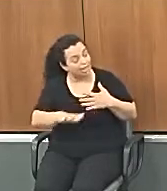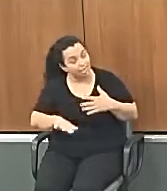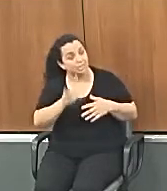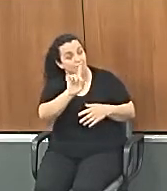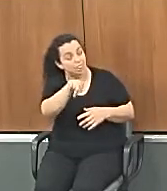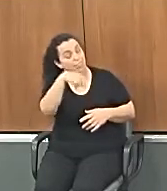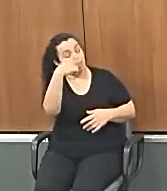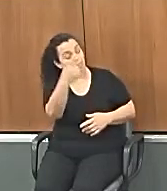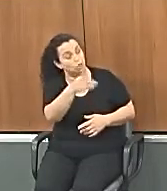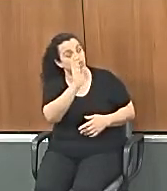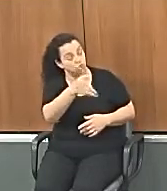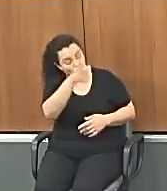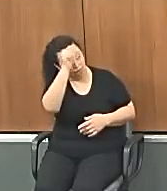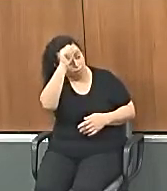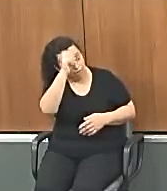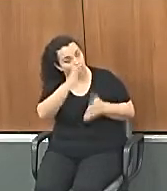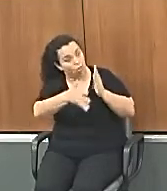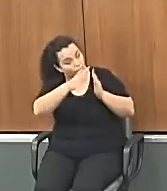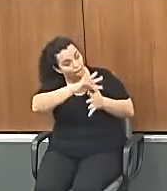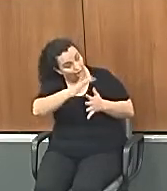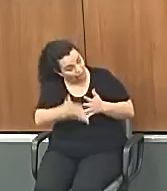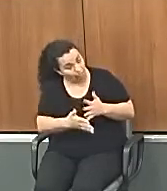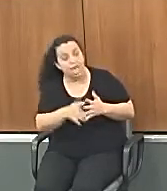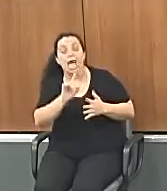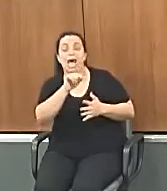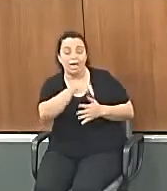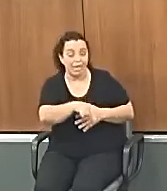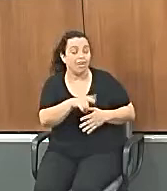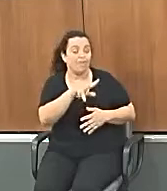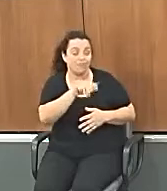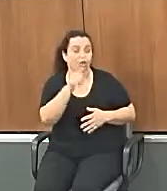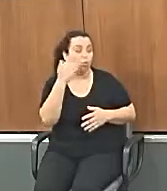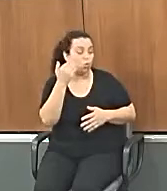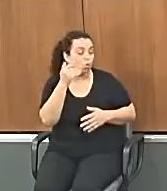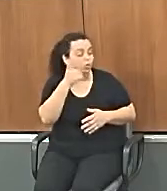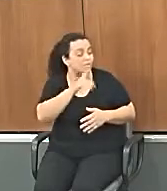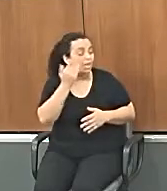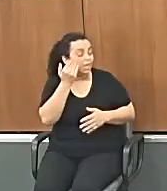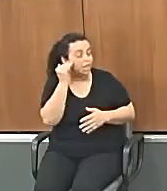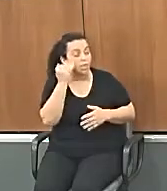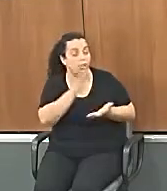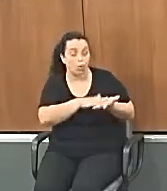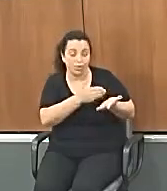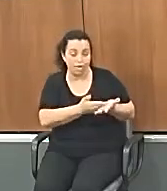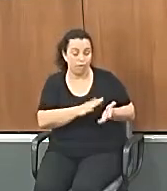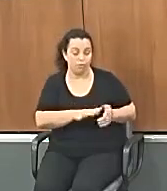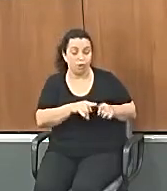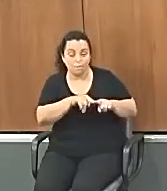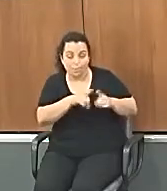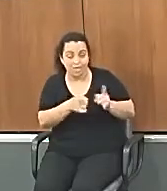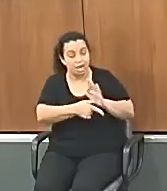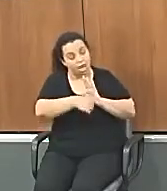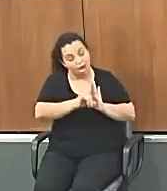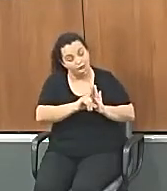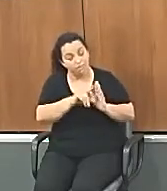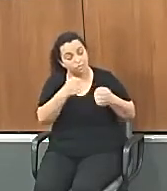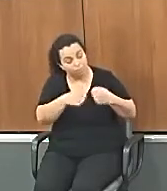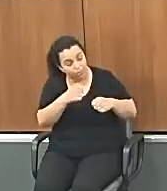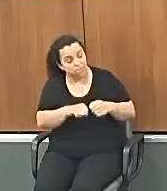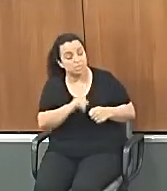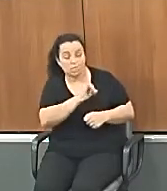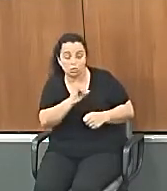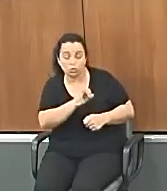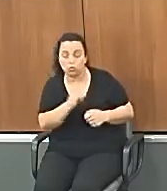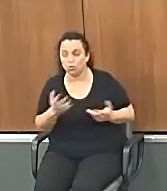enterro ela vai entender o que está passando pra ela então até isso muitos órgãos aí ainda não sabe essa